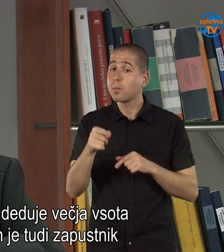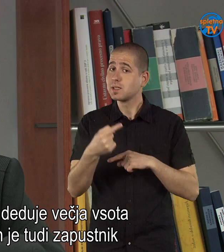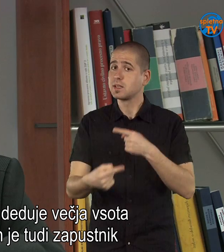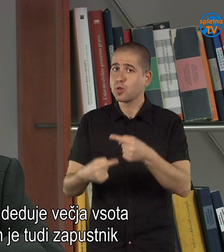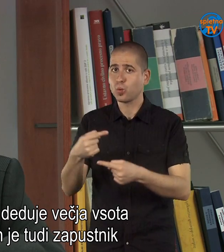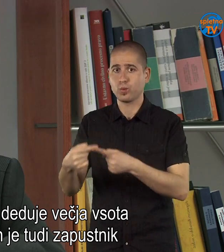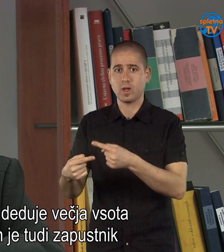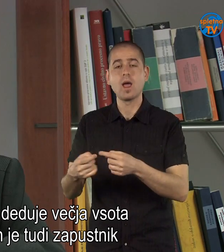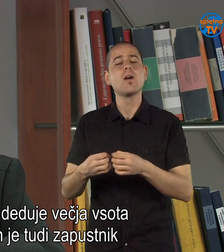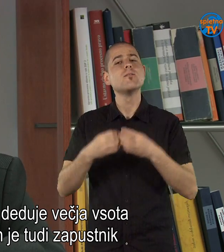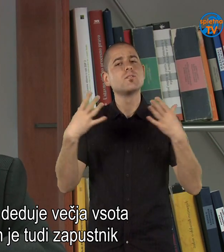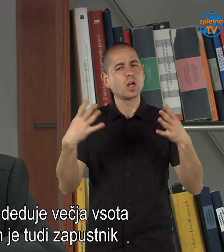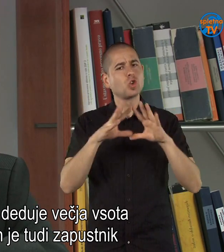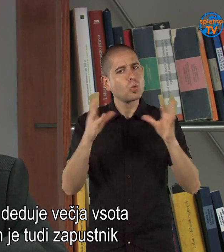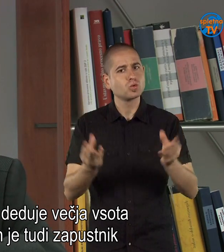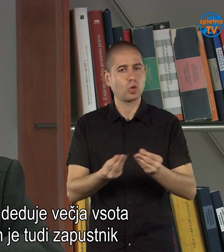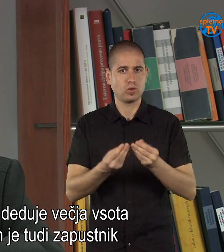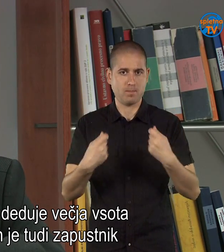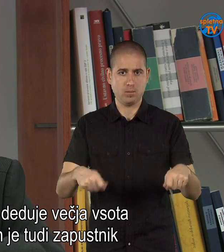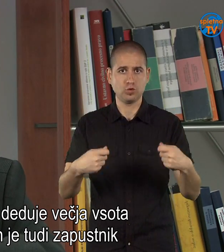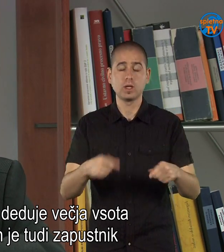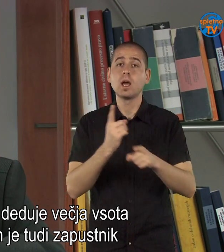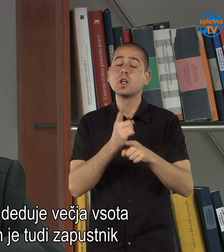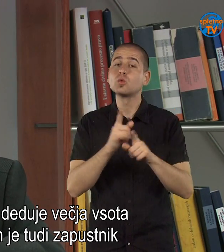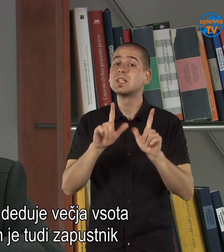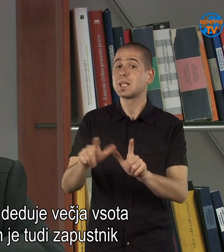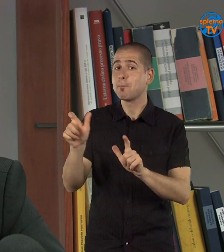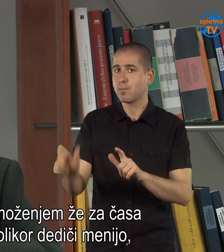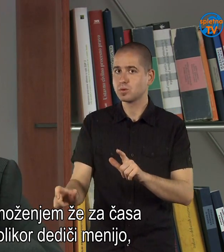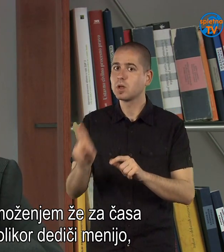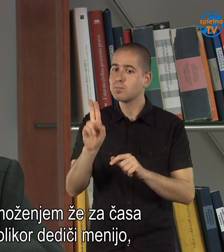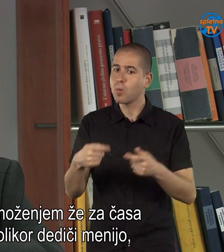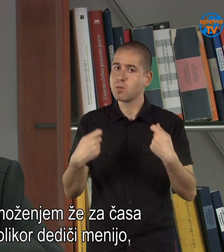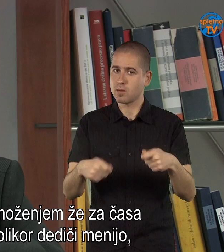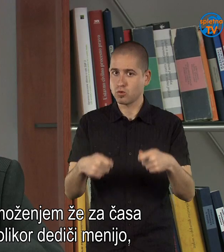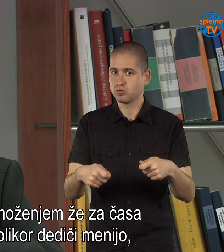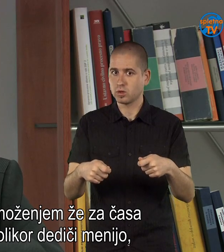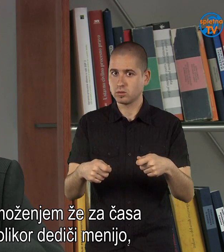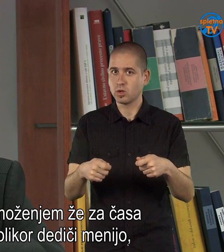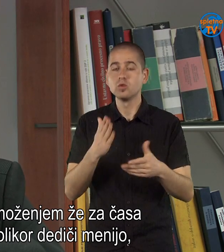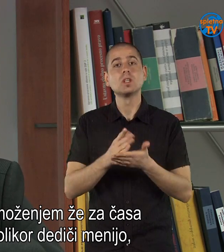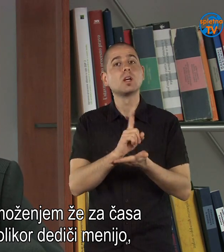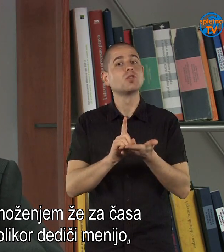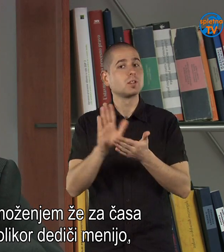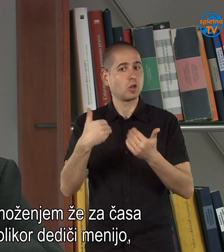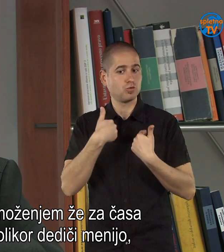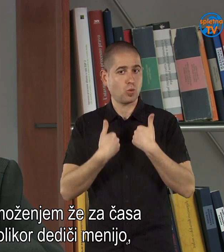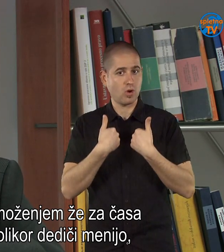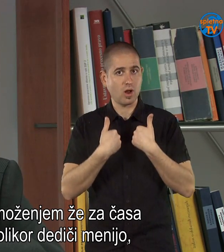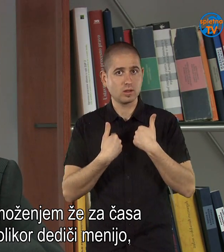se deduje večja vsota premoženja in je tudi zapustnik razpolagal s premoženjem že za časa življenja,